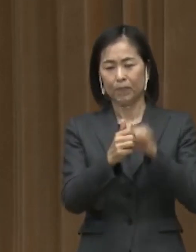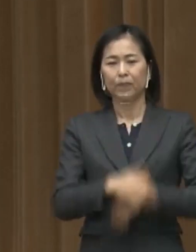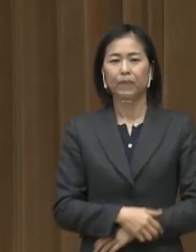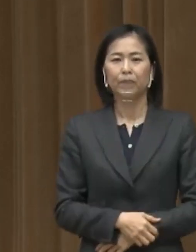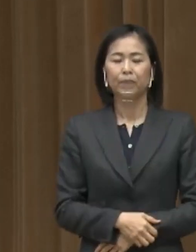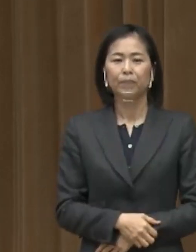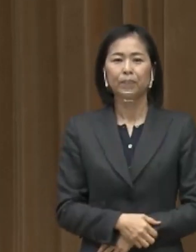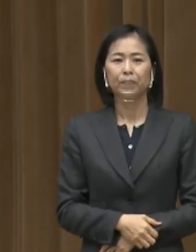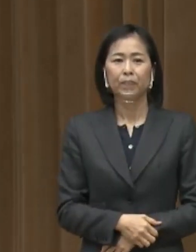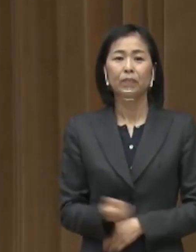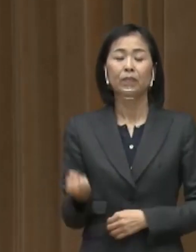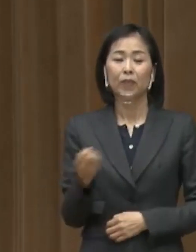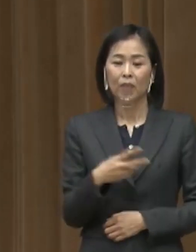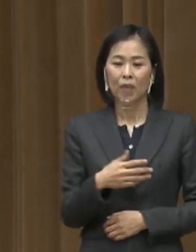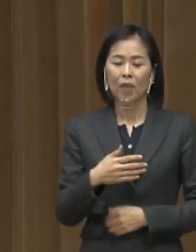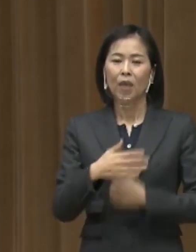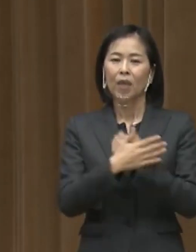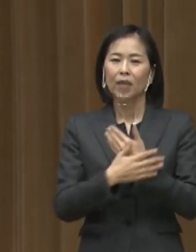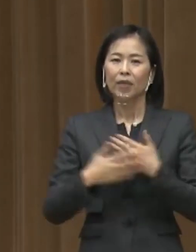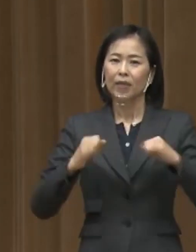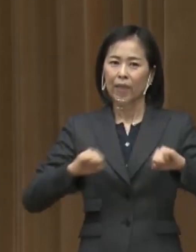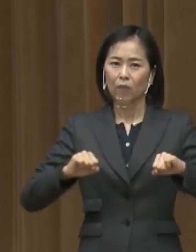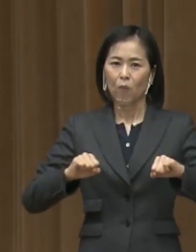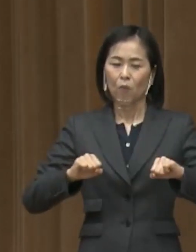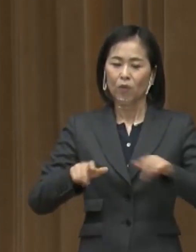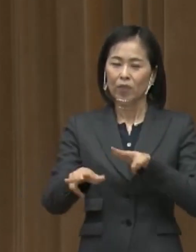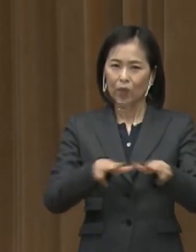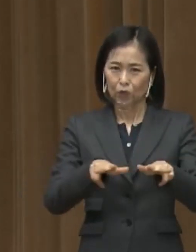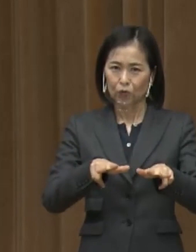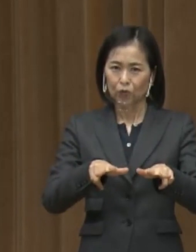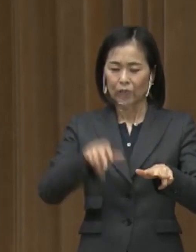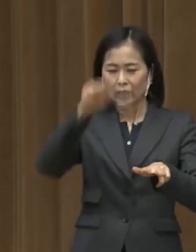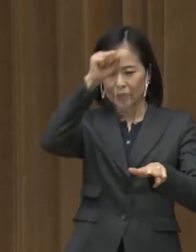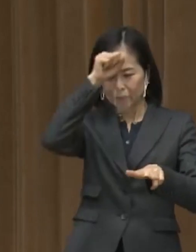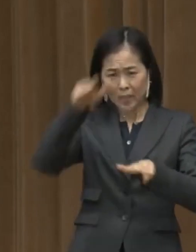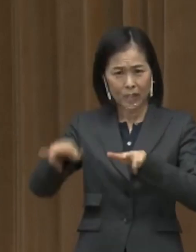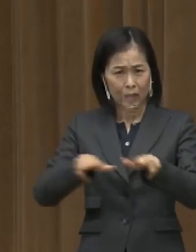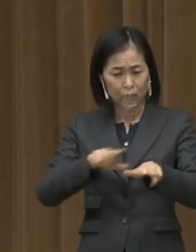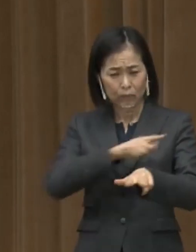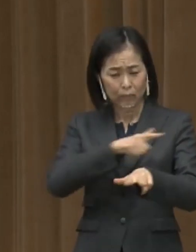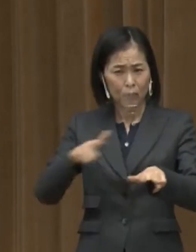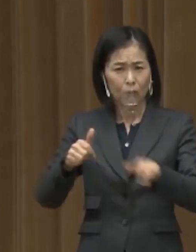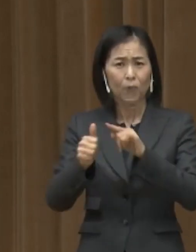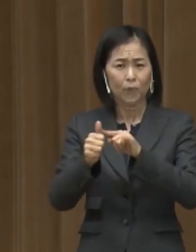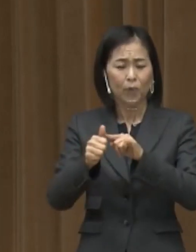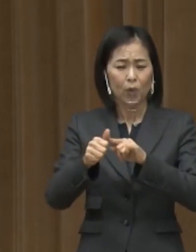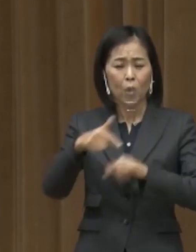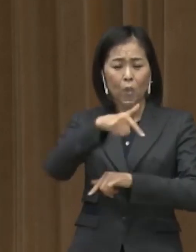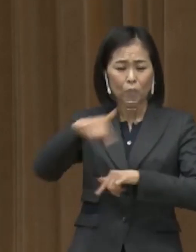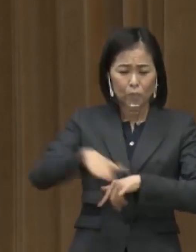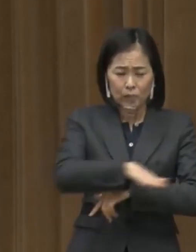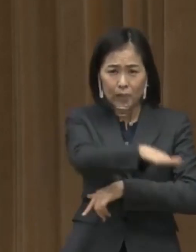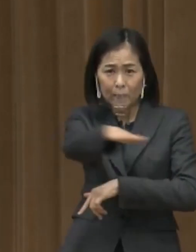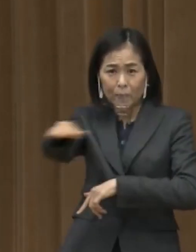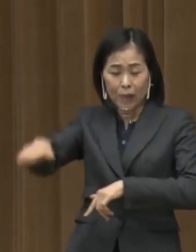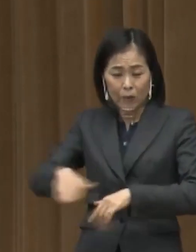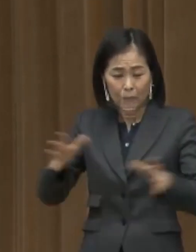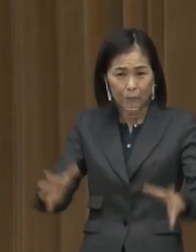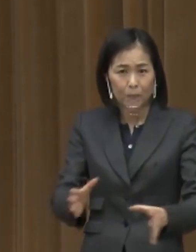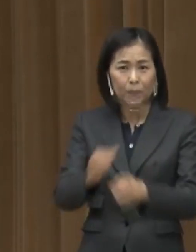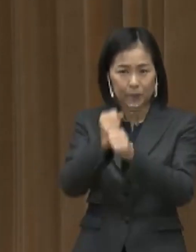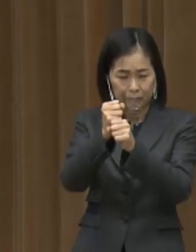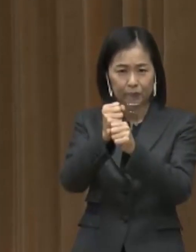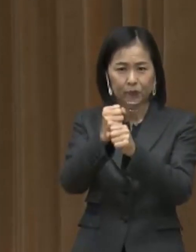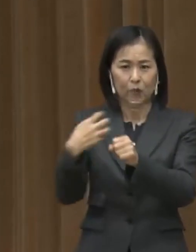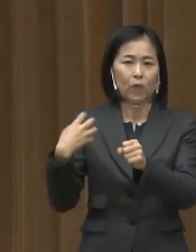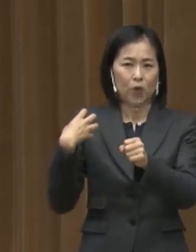また、健康政策や疾病対策などを所掌いただきますが、部全体を俯瞰をし、統括